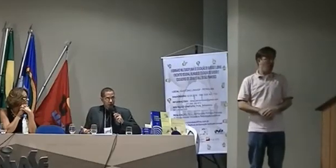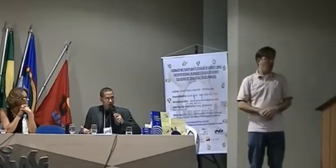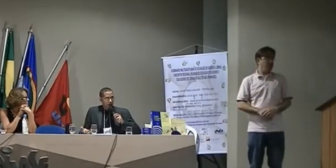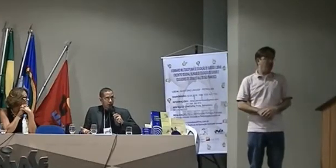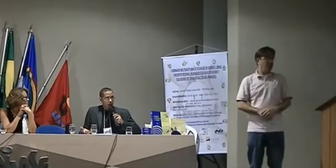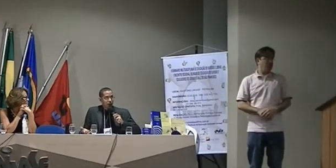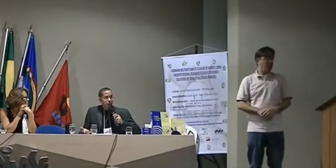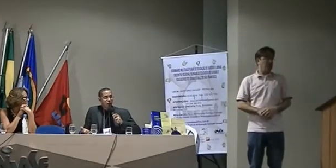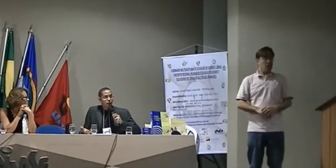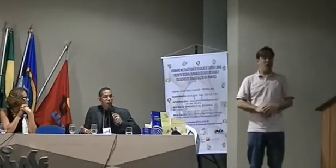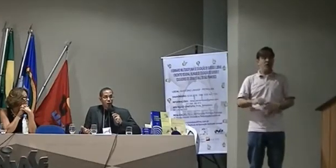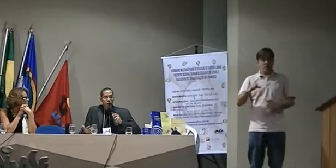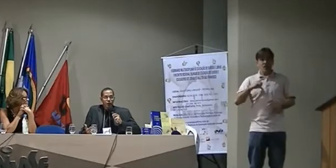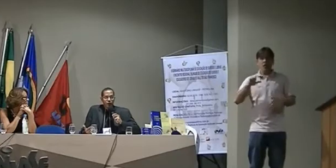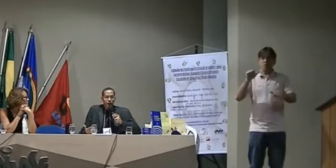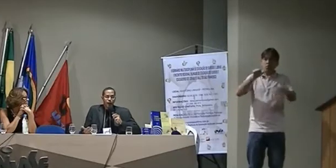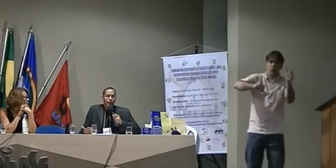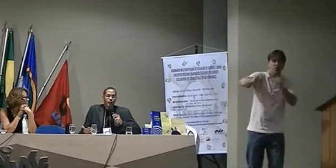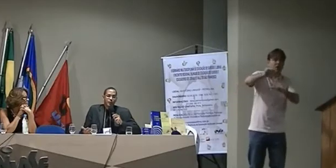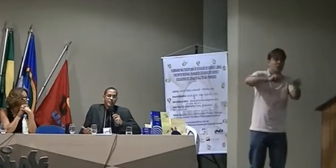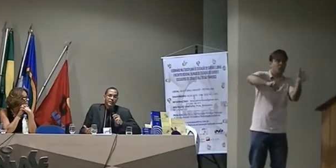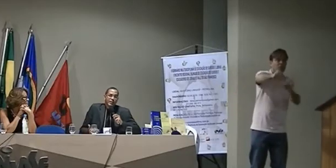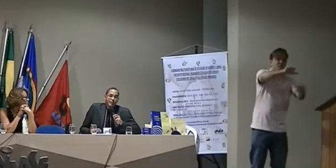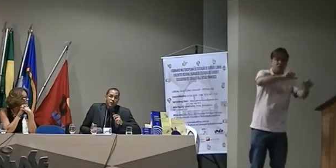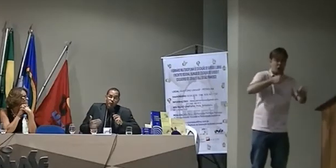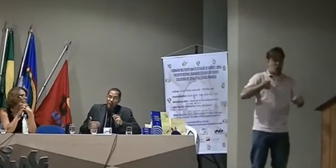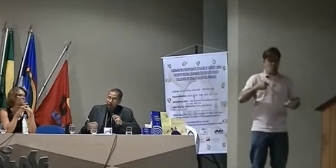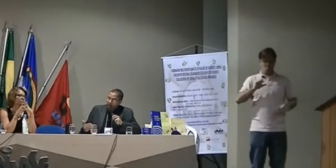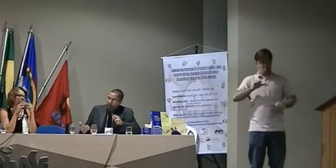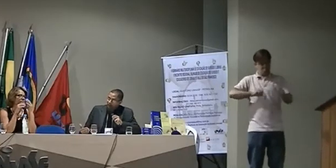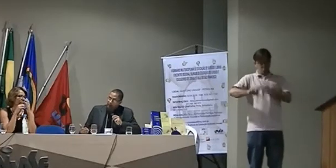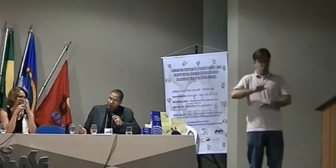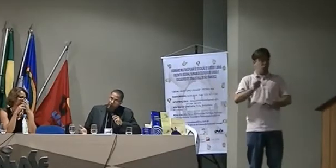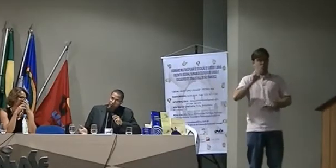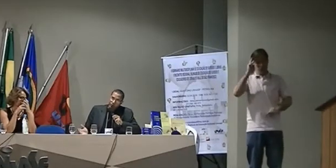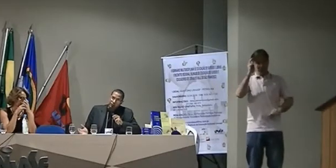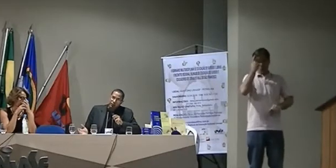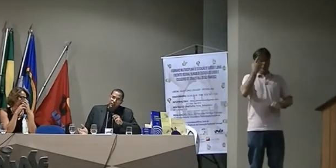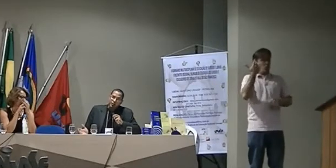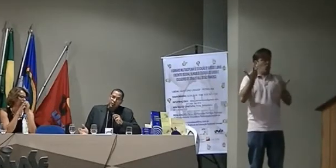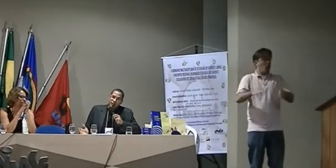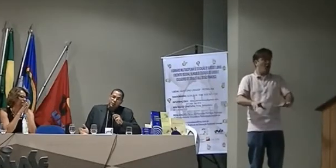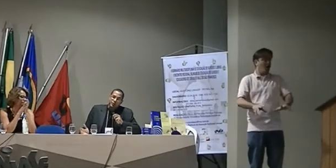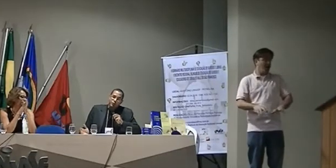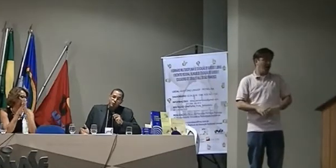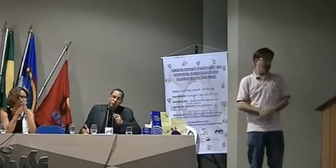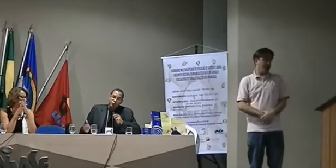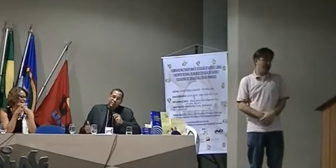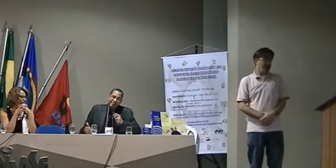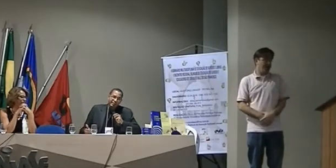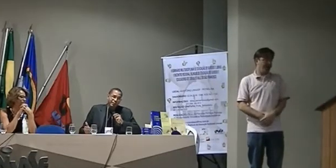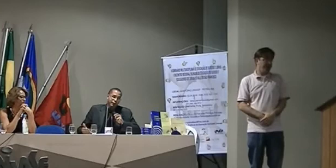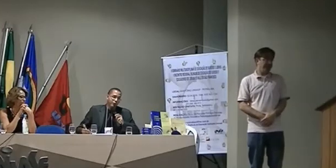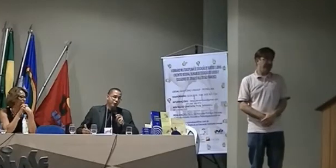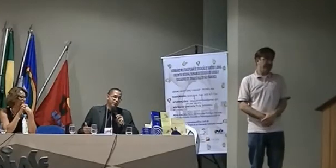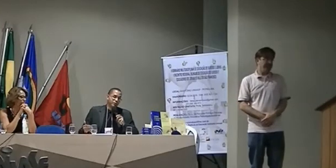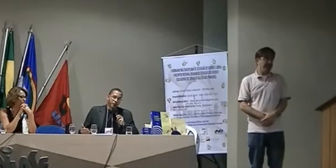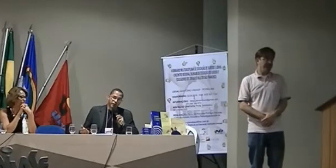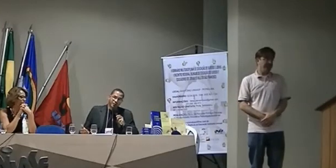porque de fato eu não vejo outra forma mudança para acontecer. Se não iniciar dessa forma de forma imposta